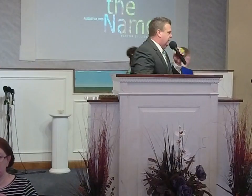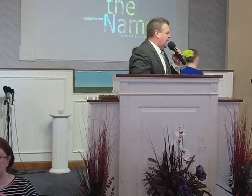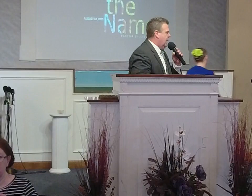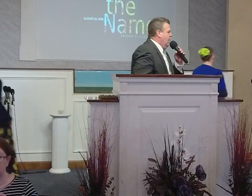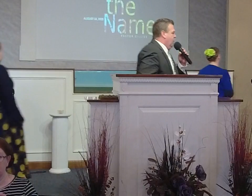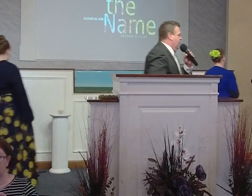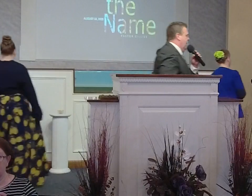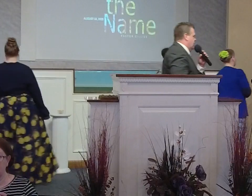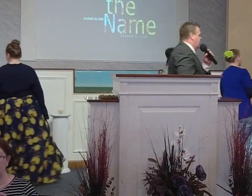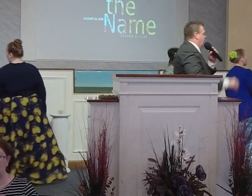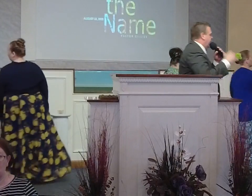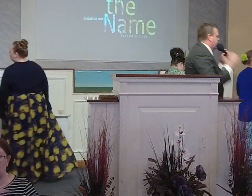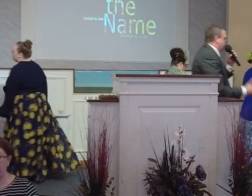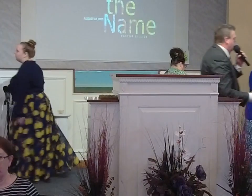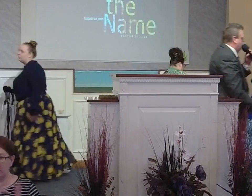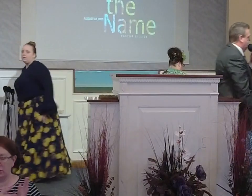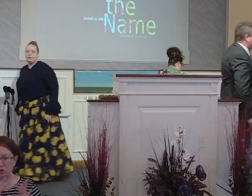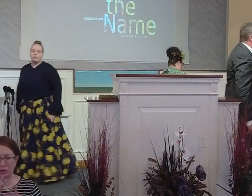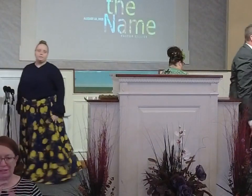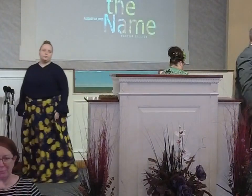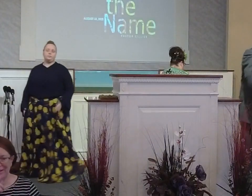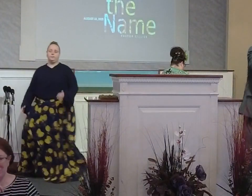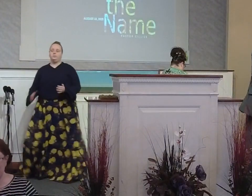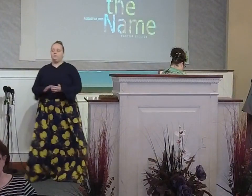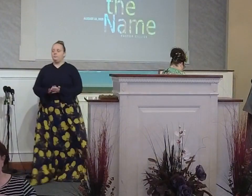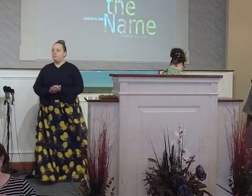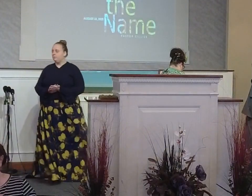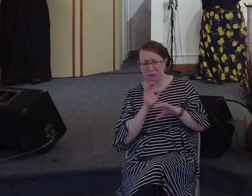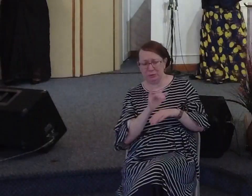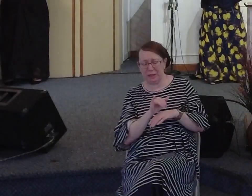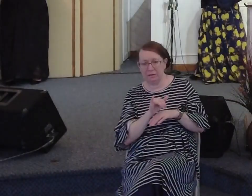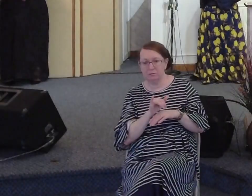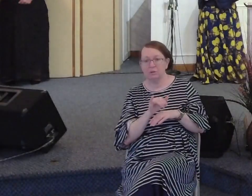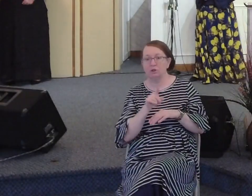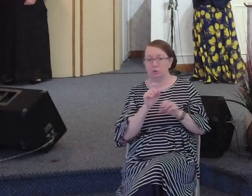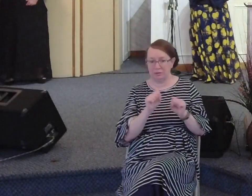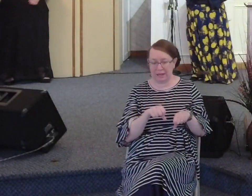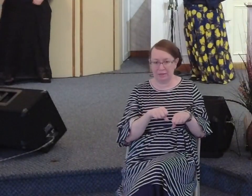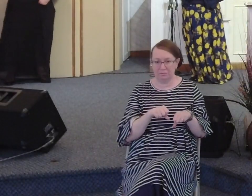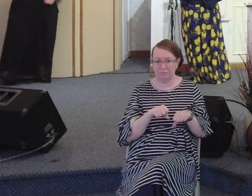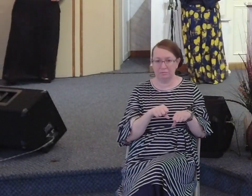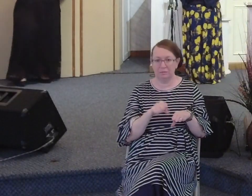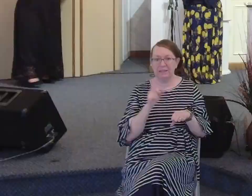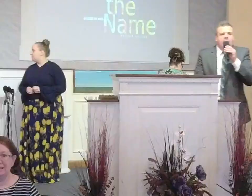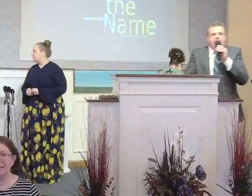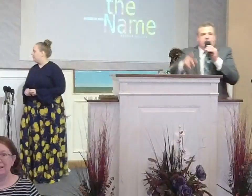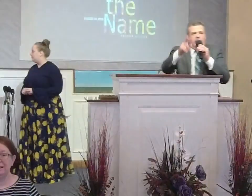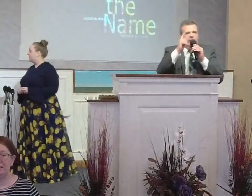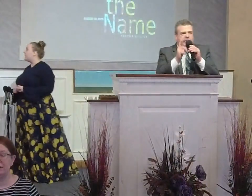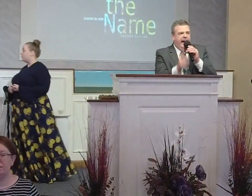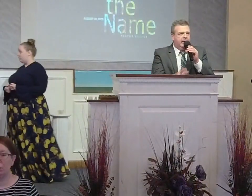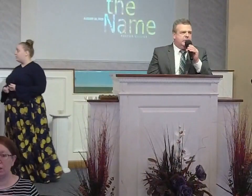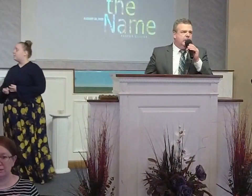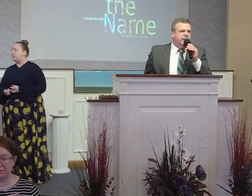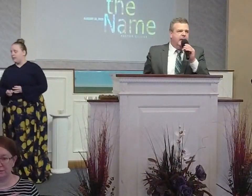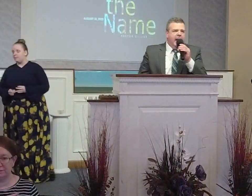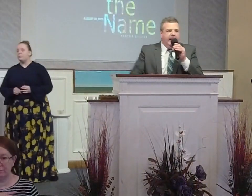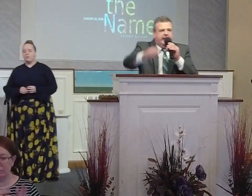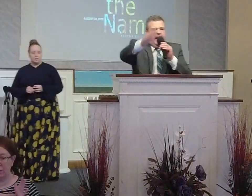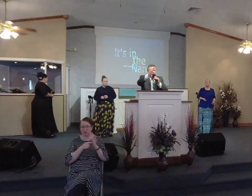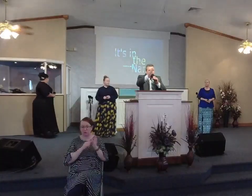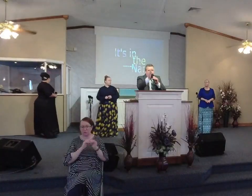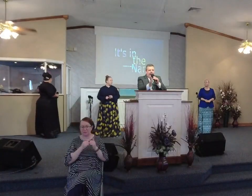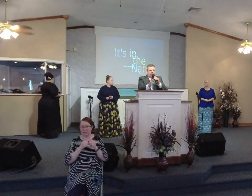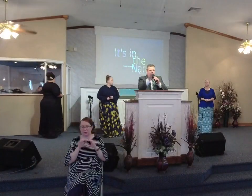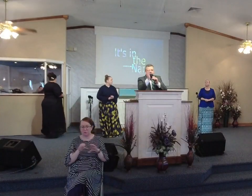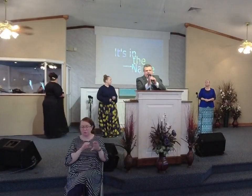Nosotros decimos, bueno, nosotros no somos Jesús. No estamos seguros de que podamos hacer esto. Pero podemos hacerlo porque Él lo hizo por